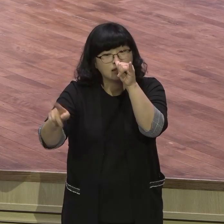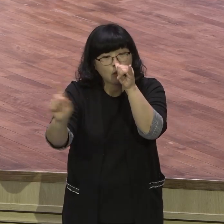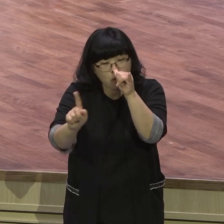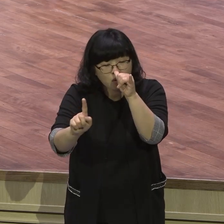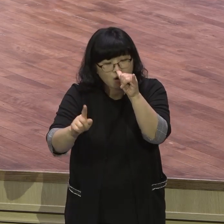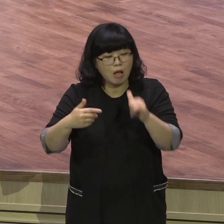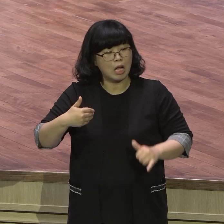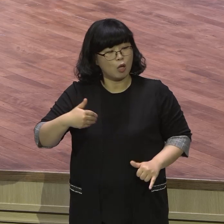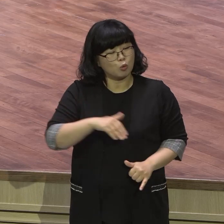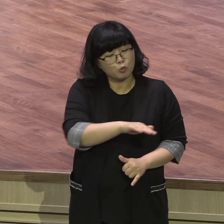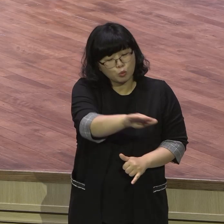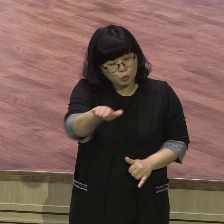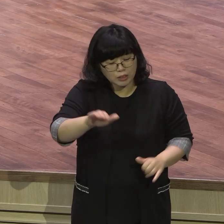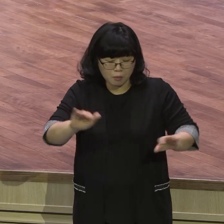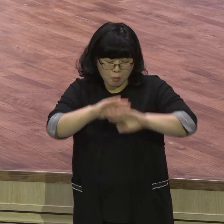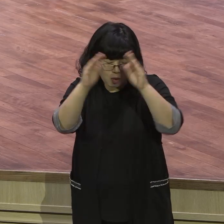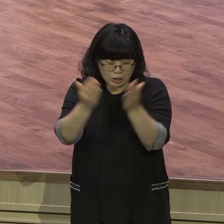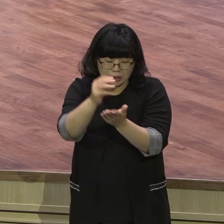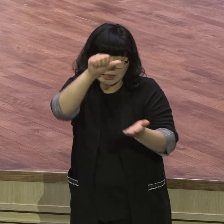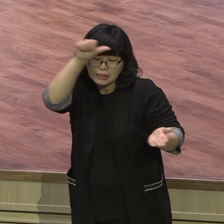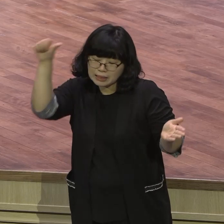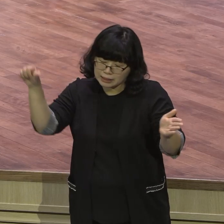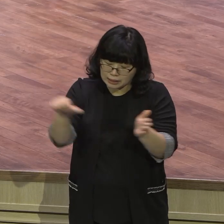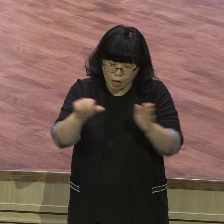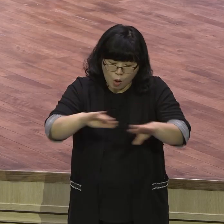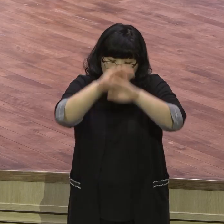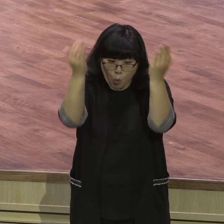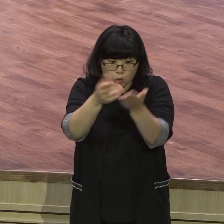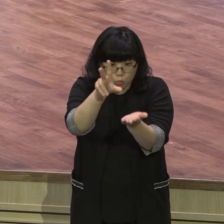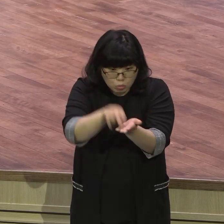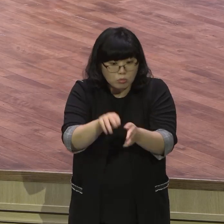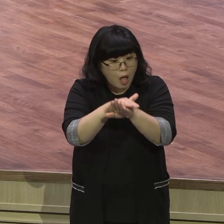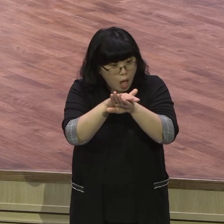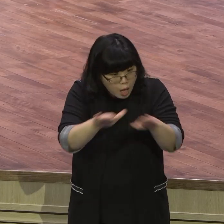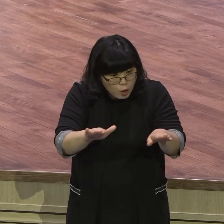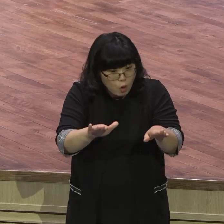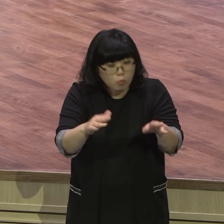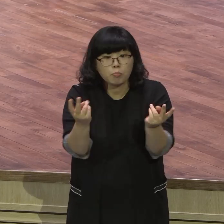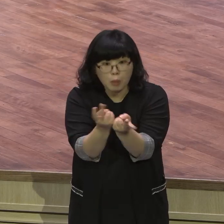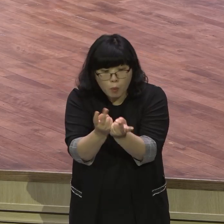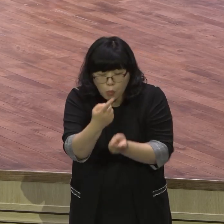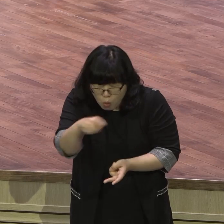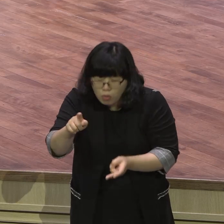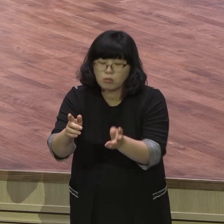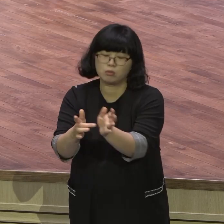인생 모든 문제 해답 예수는 그리스도 나와 있어요 답이다